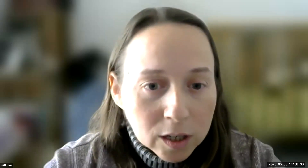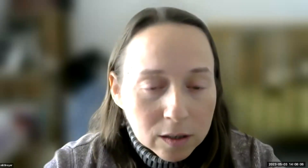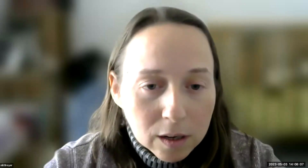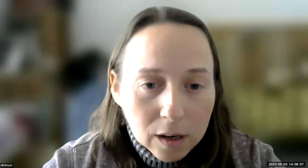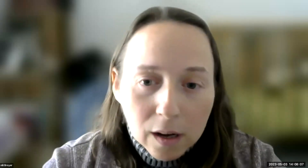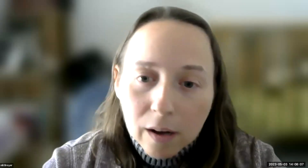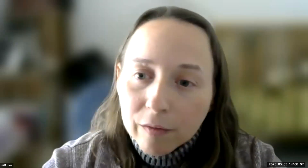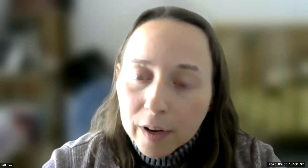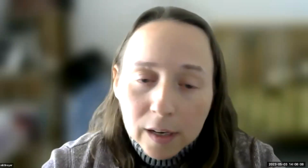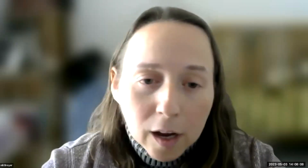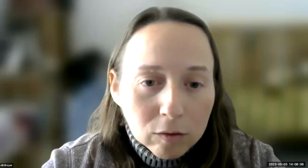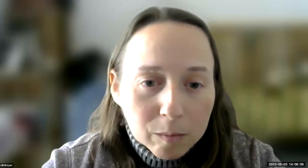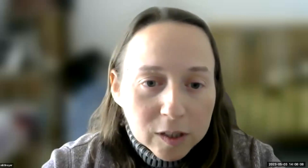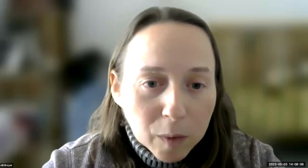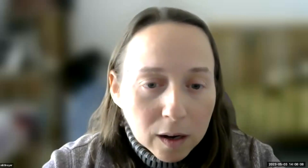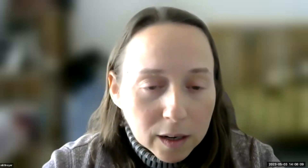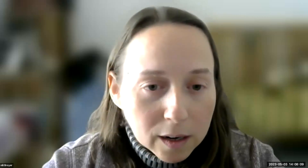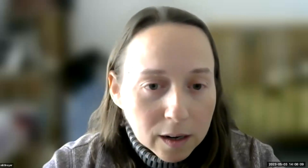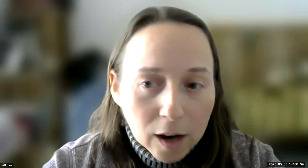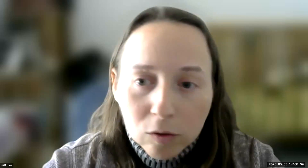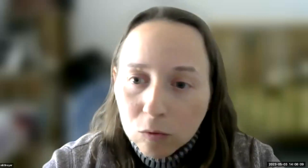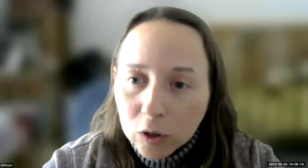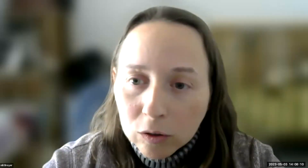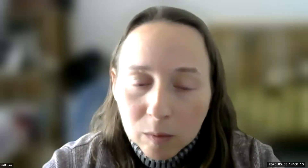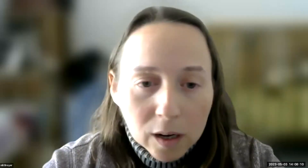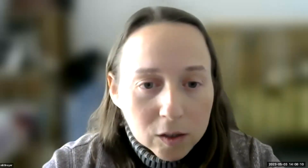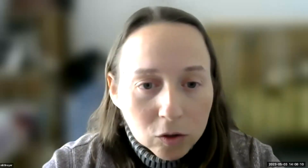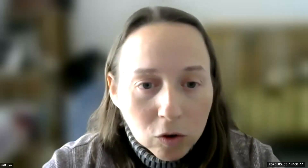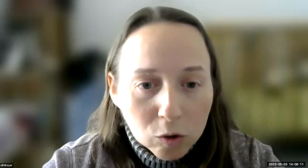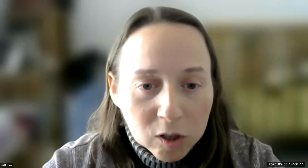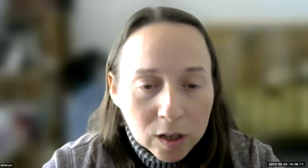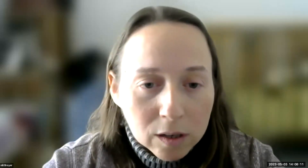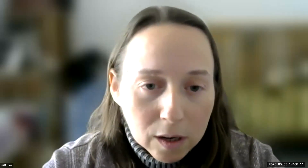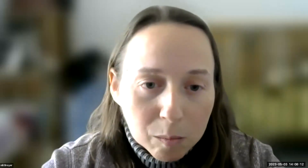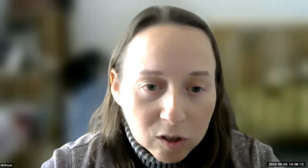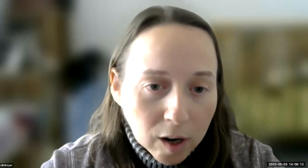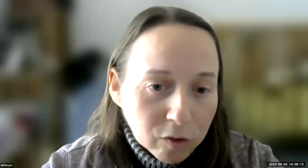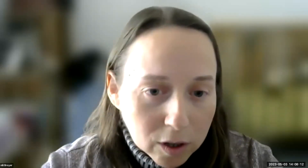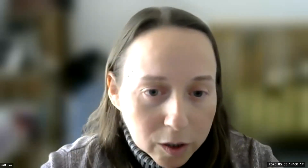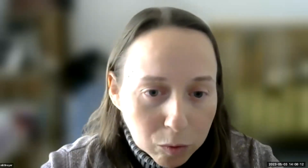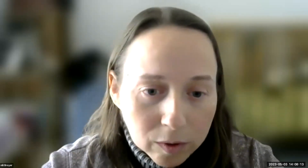'אט ואנחנו גם נשמח להעלות סוגיות מרכזיות שעולות בצ'אט בשלב של הדיון